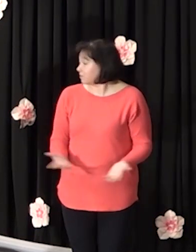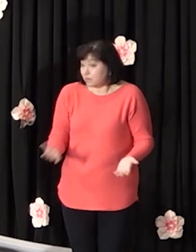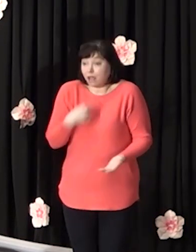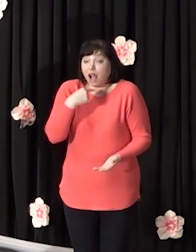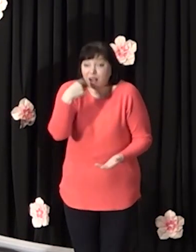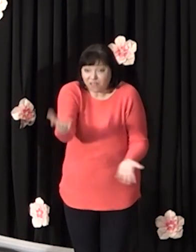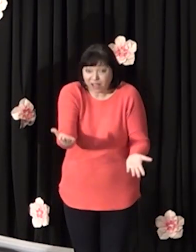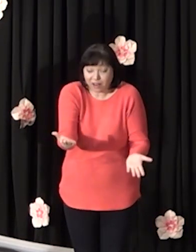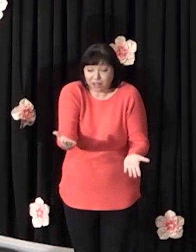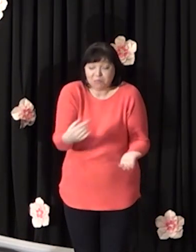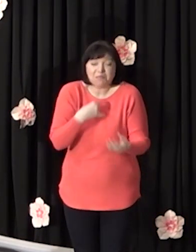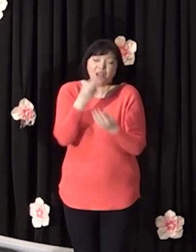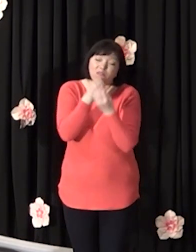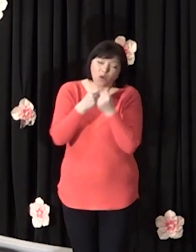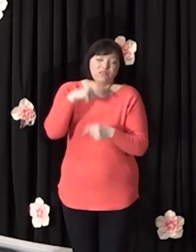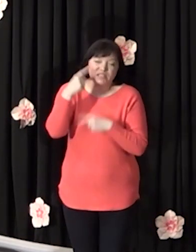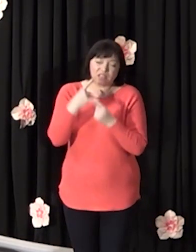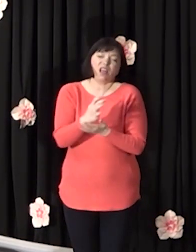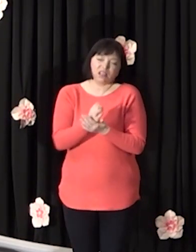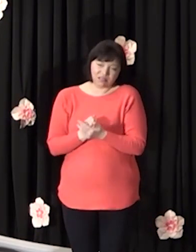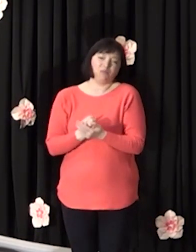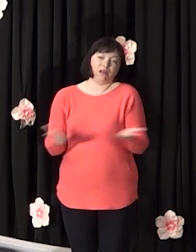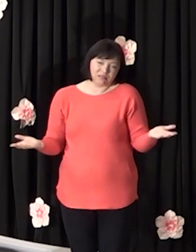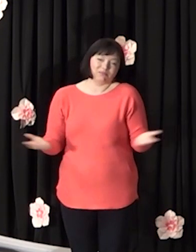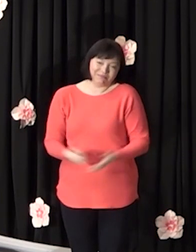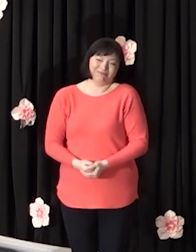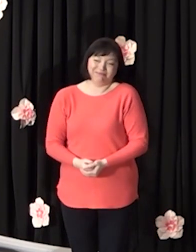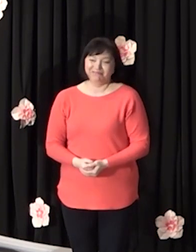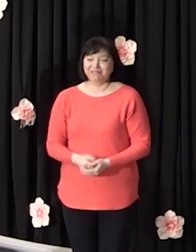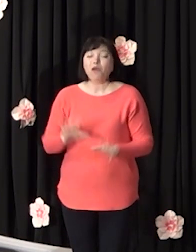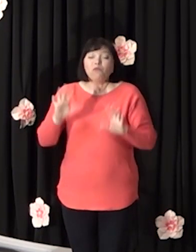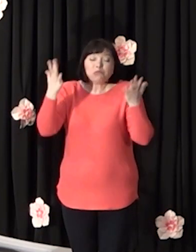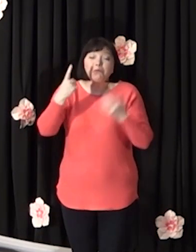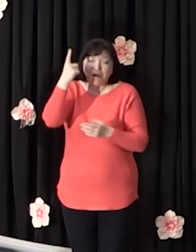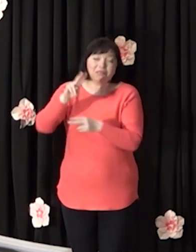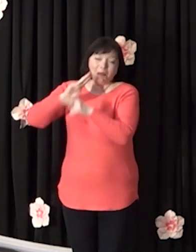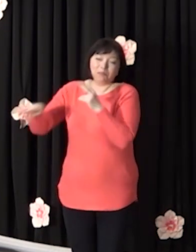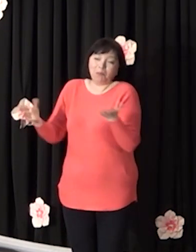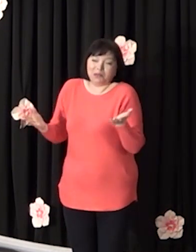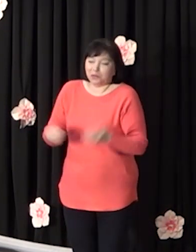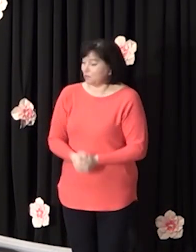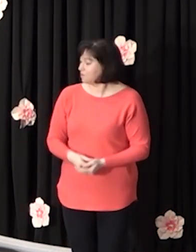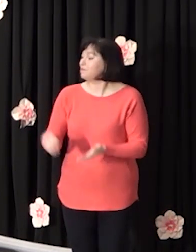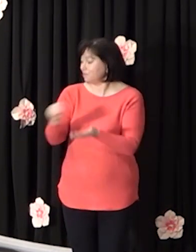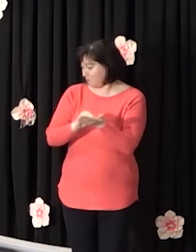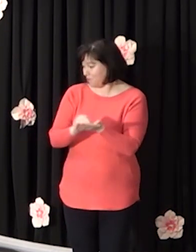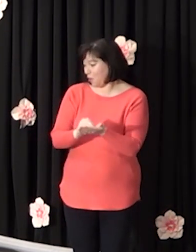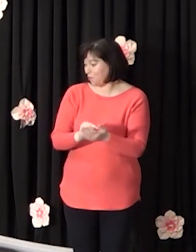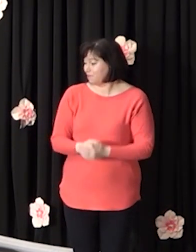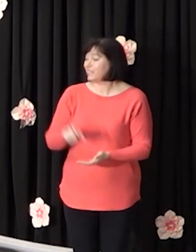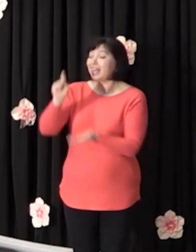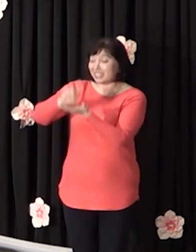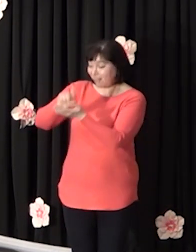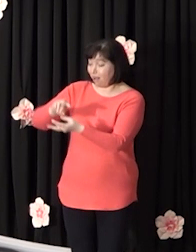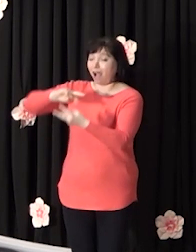же говорил, мы фокусники всегда используем заводную бутылочку, на случай, если одна пропадет. Я повторю этот фокус.